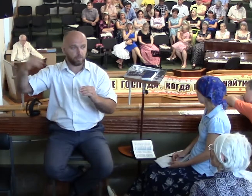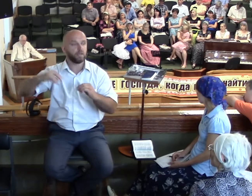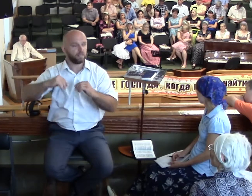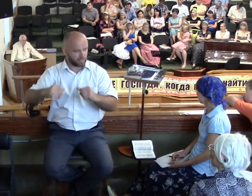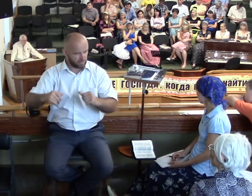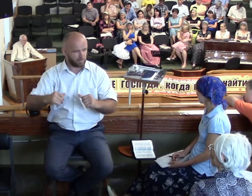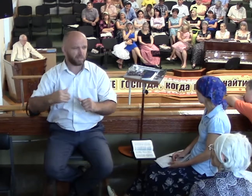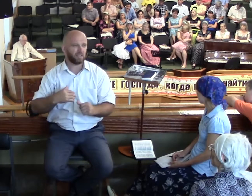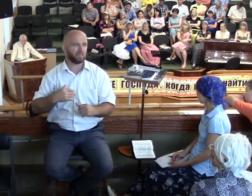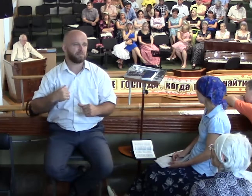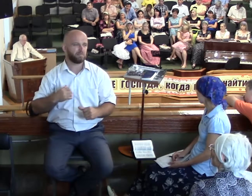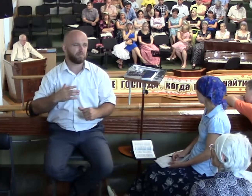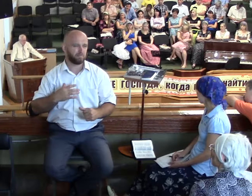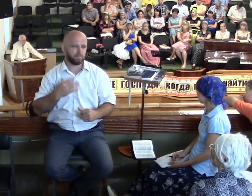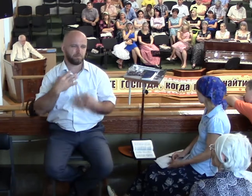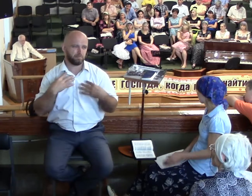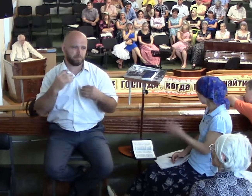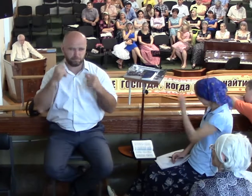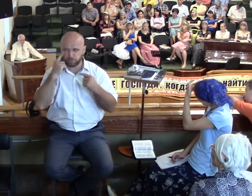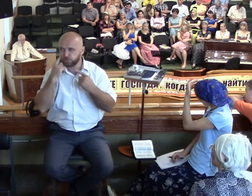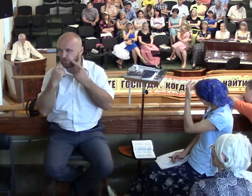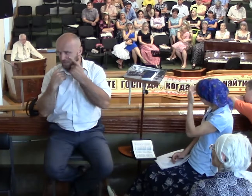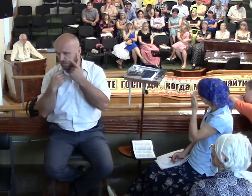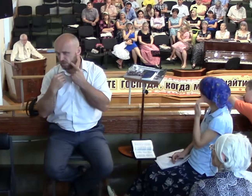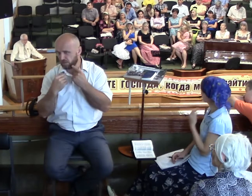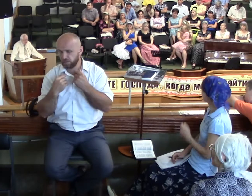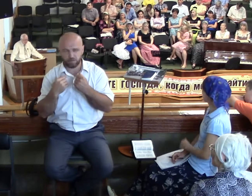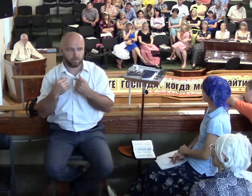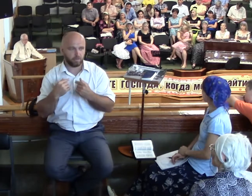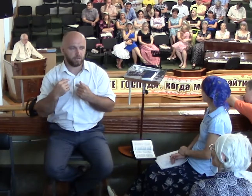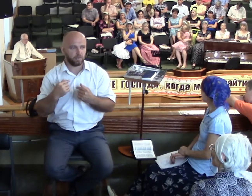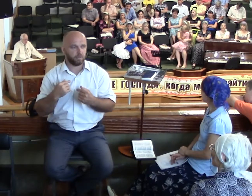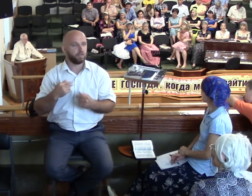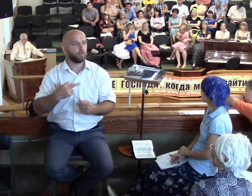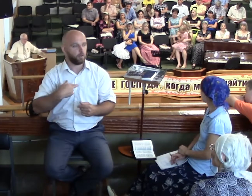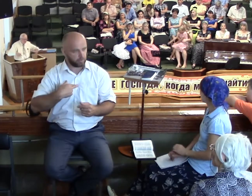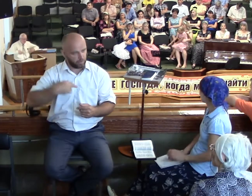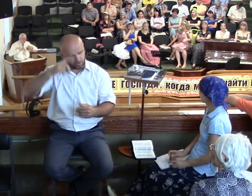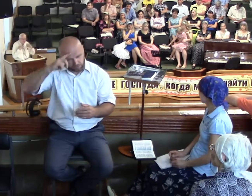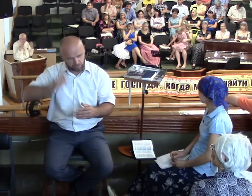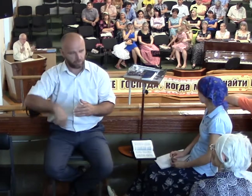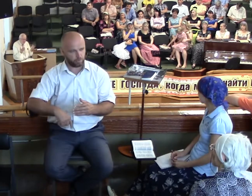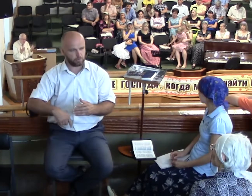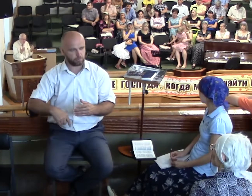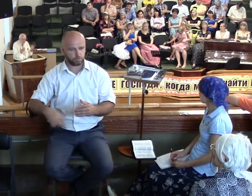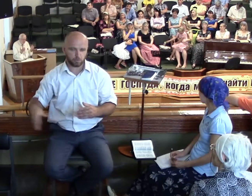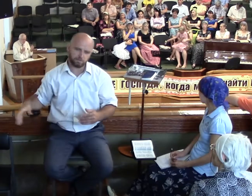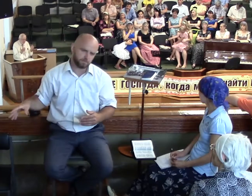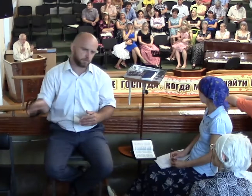неприятно. Друзья, дорогие, просто важно знать, где мое все. Важно знать, что я